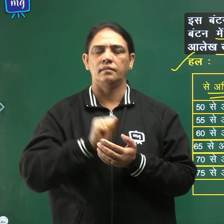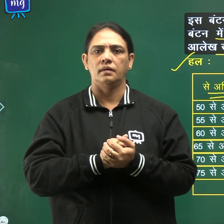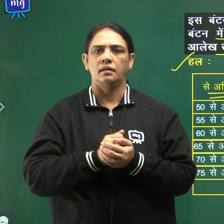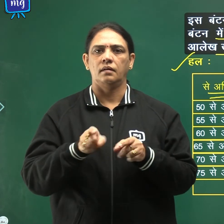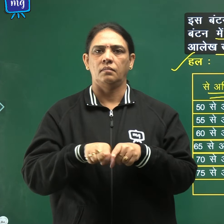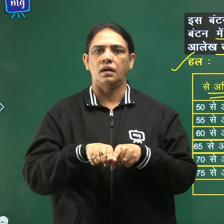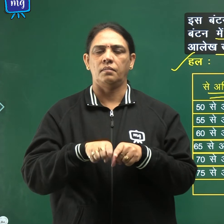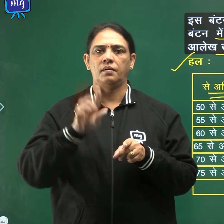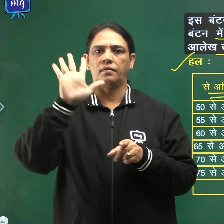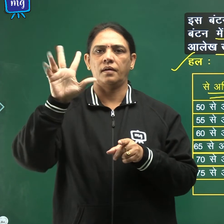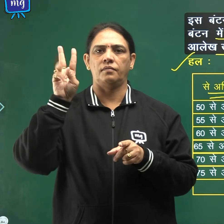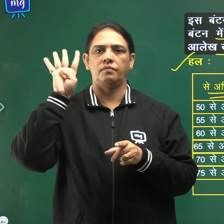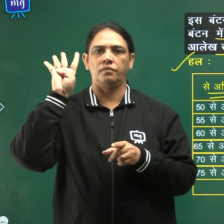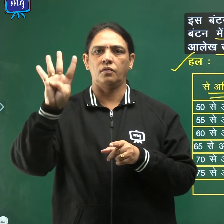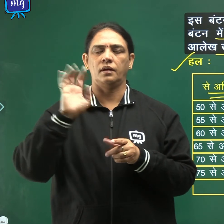बराबर 54,